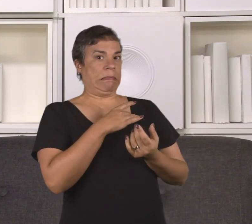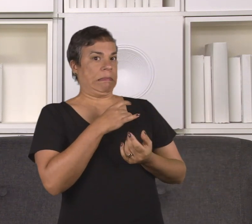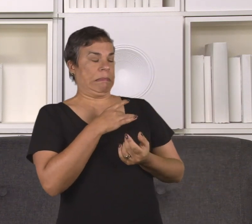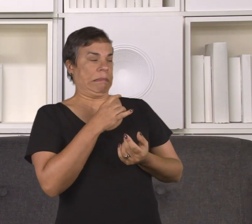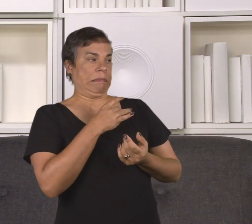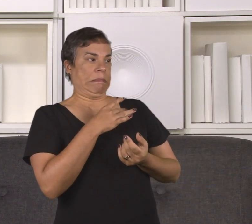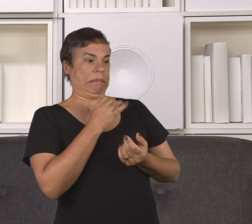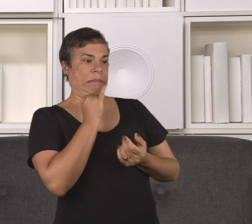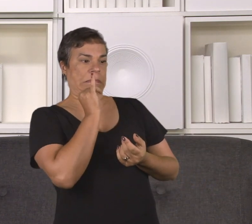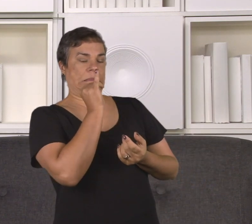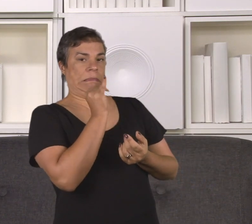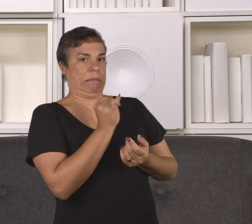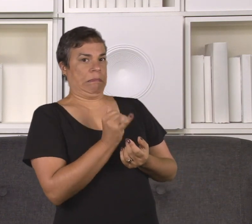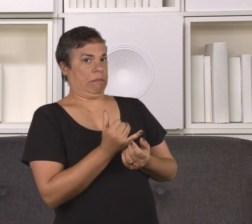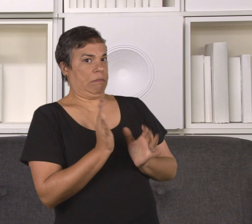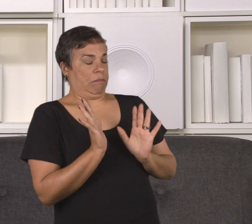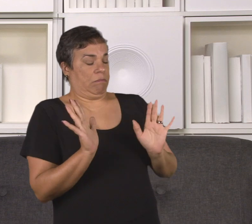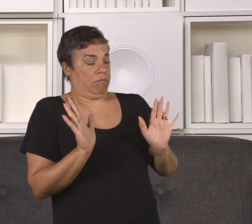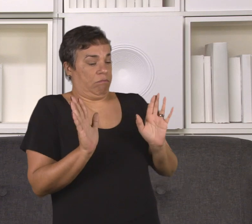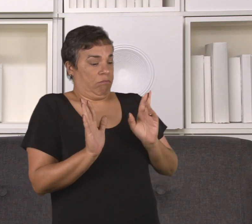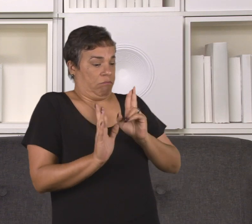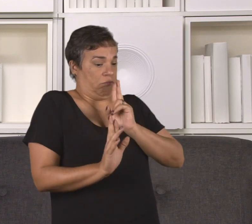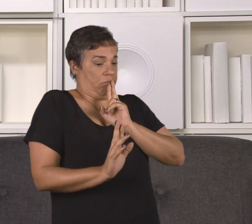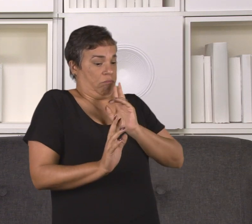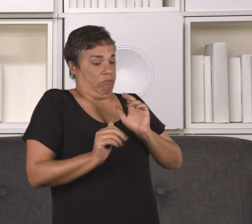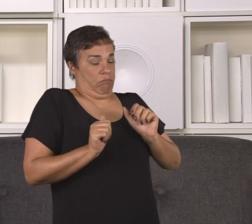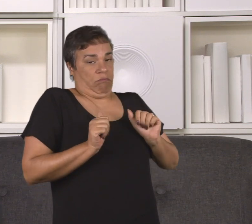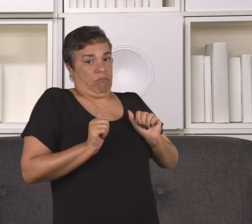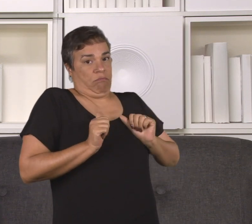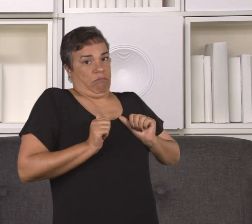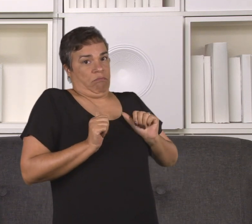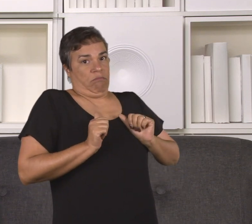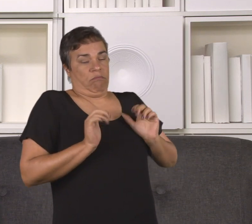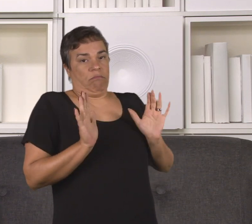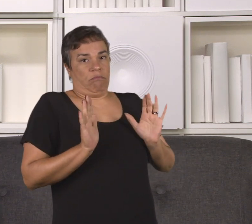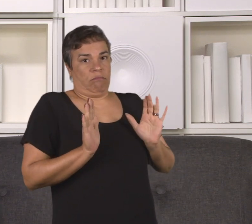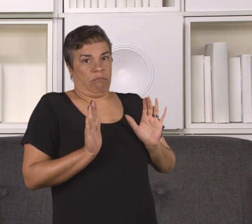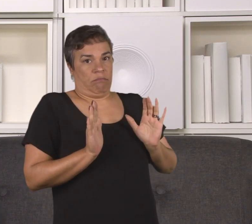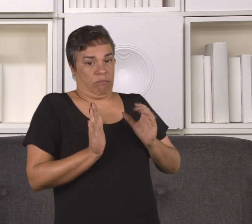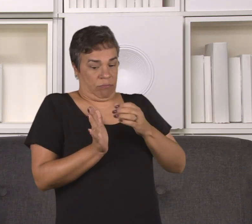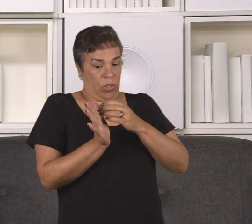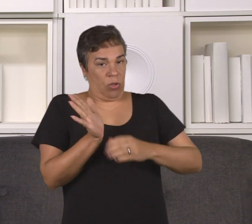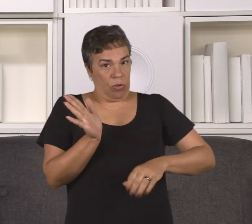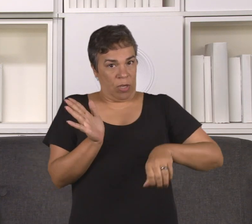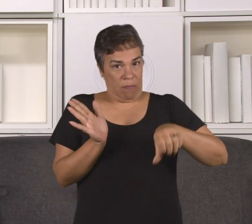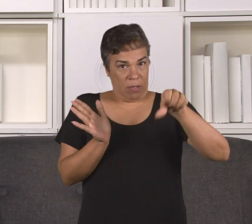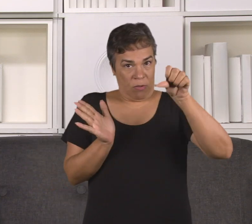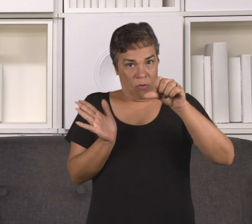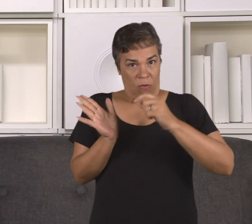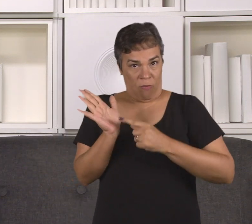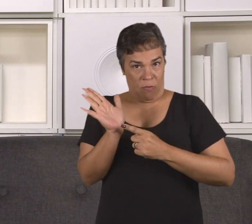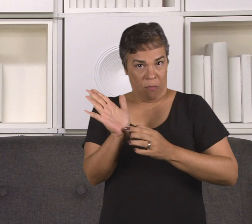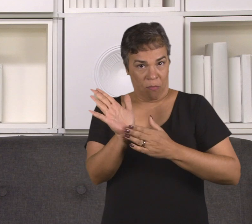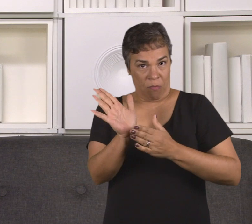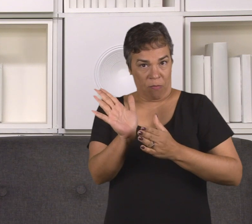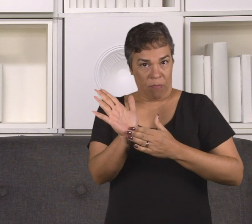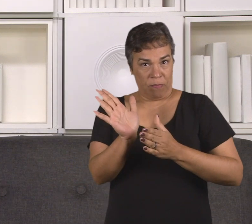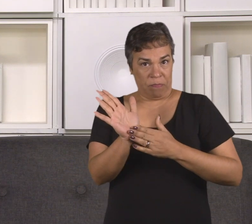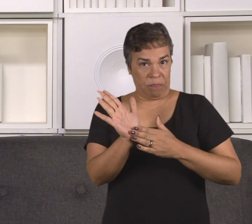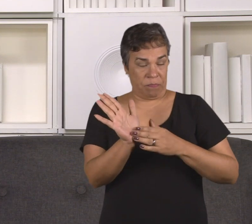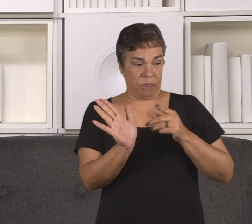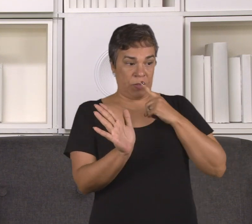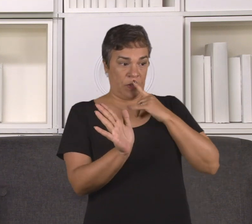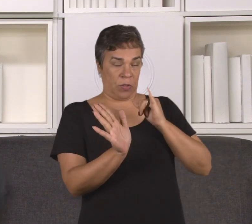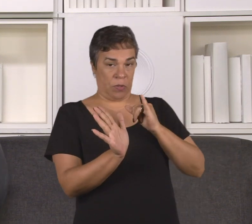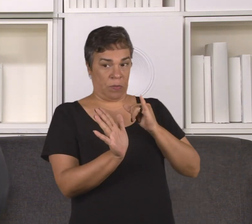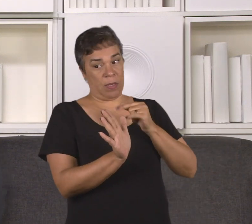de dizer. Eles ficam com medo de dar as respostas deles, porque diz o capítulo 9 aqui do Evangelho de João, que os